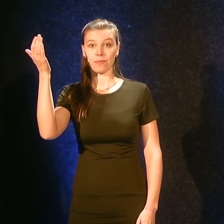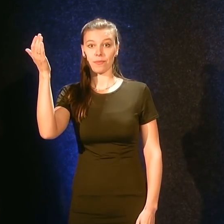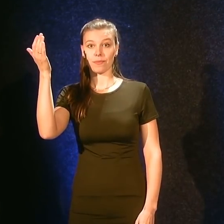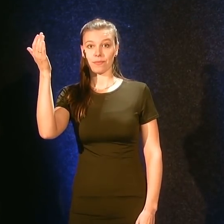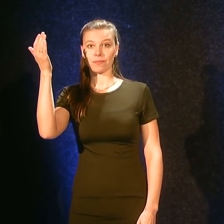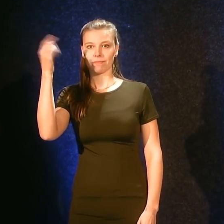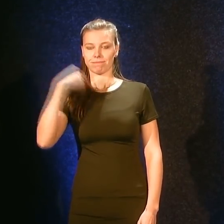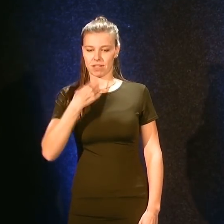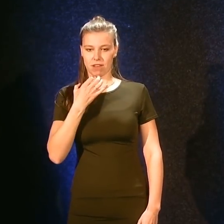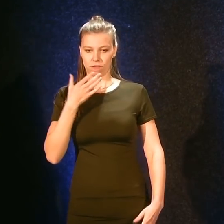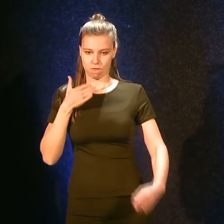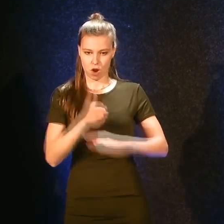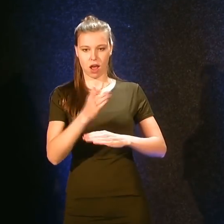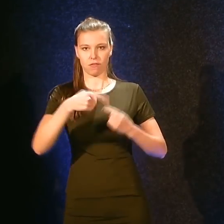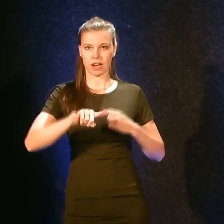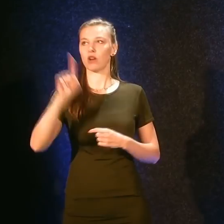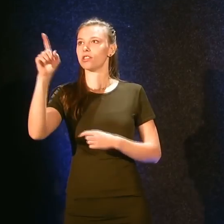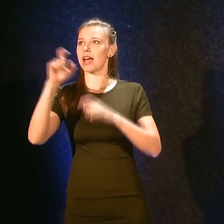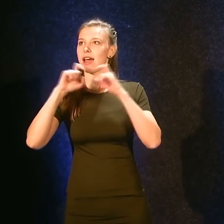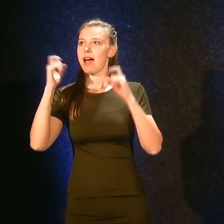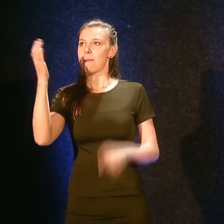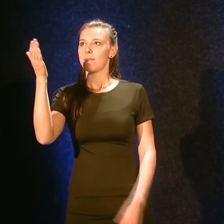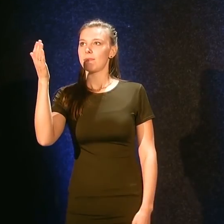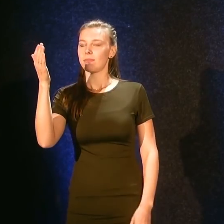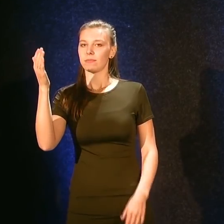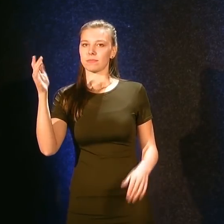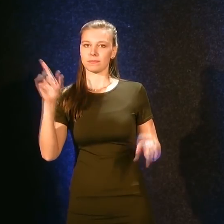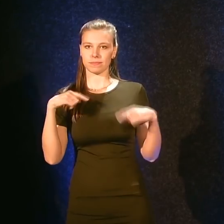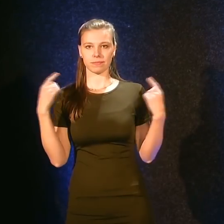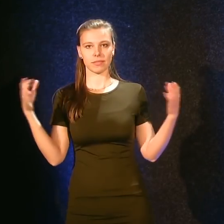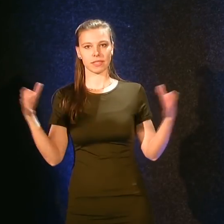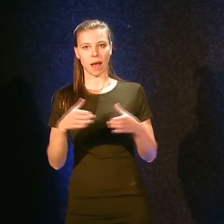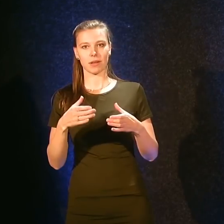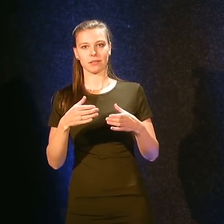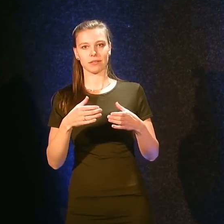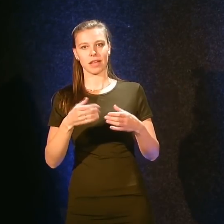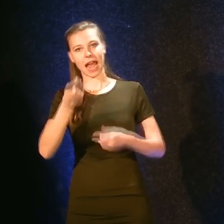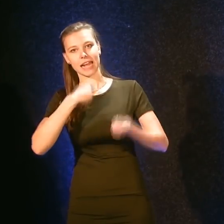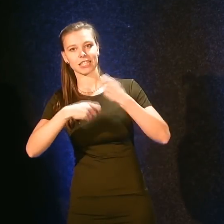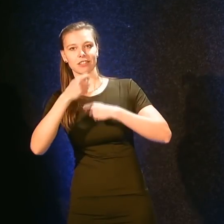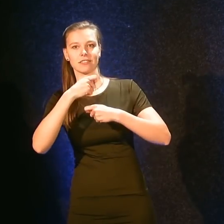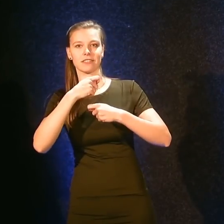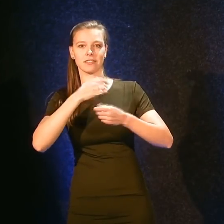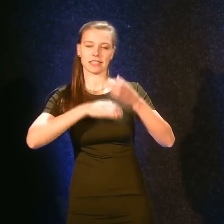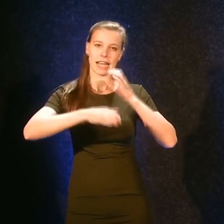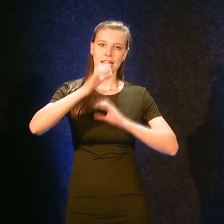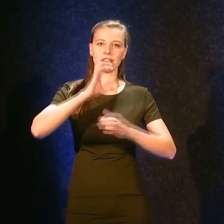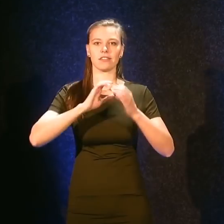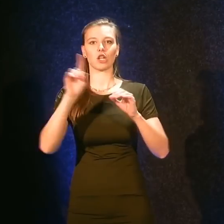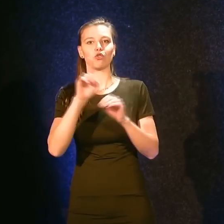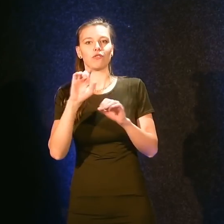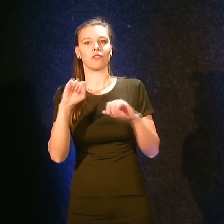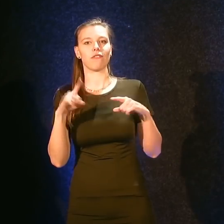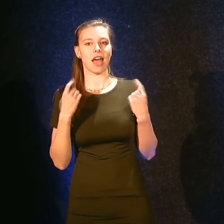wil ik vooruit. Laten we eten. Laten we drinken. Laten we doen wat we kunnen doen. In